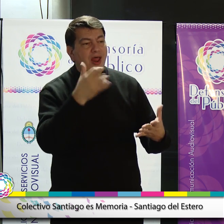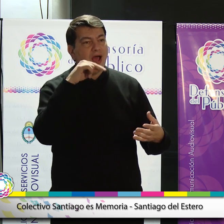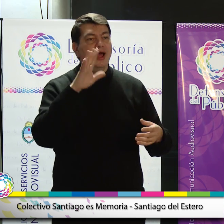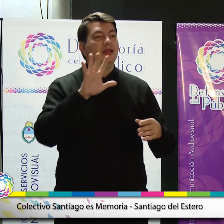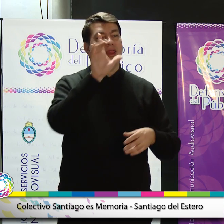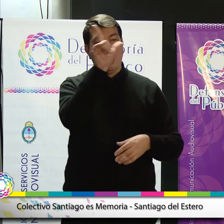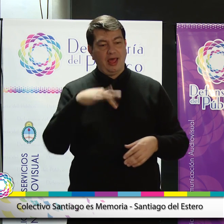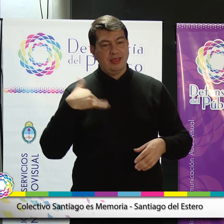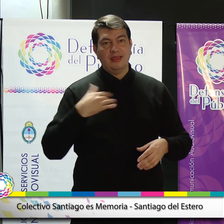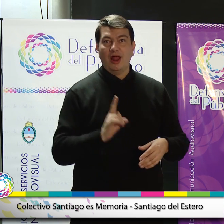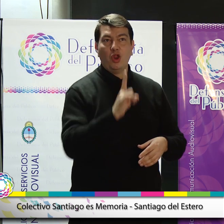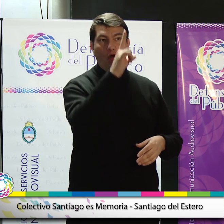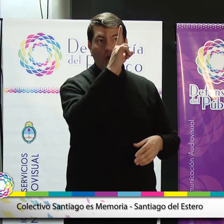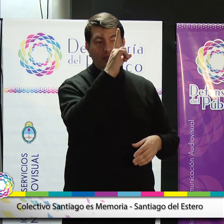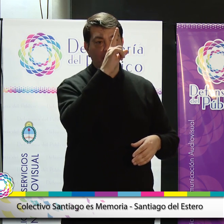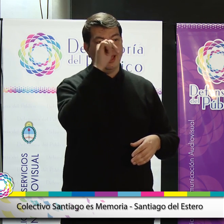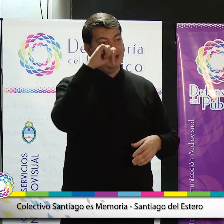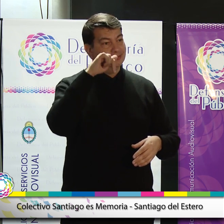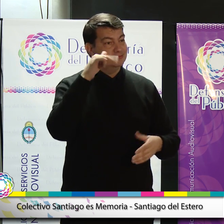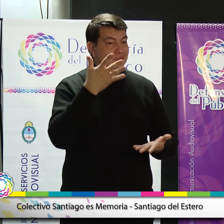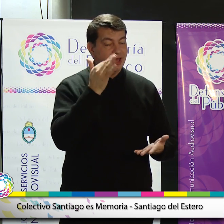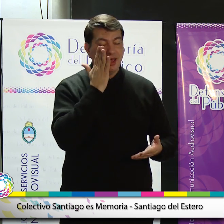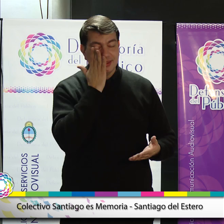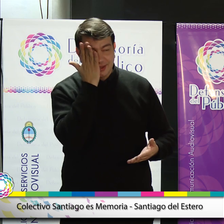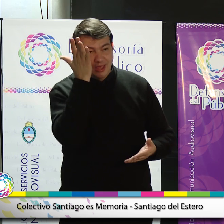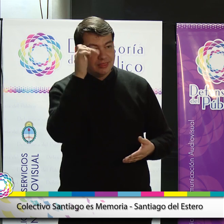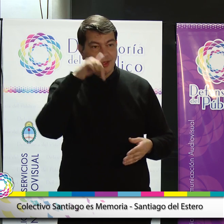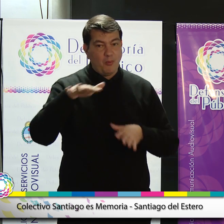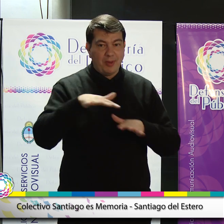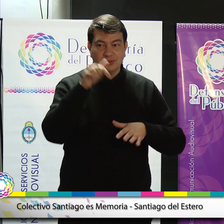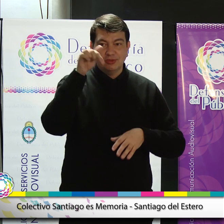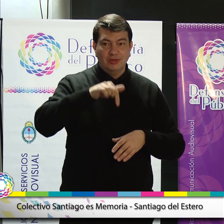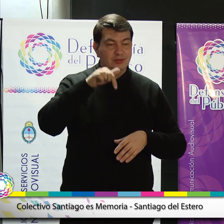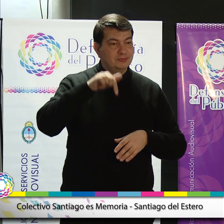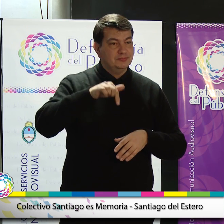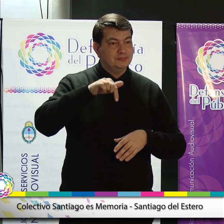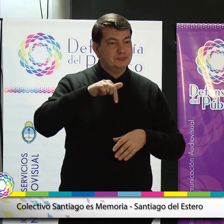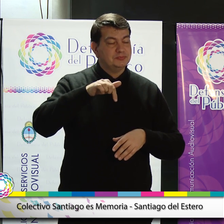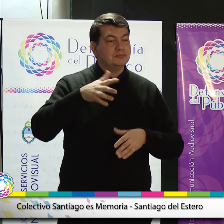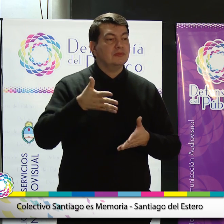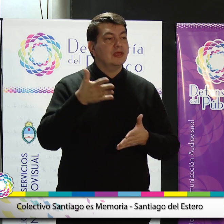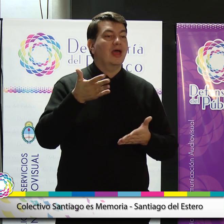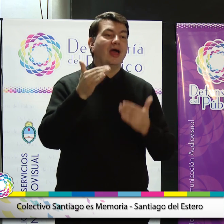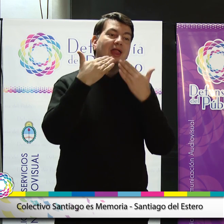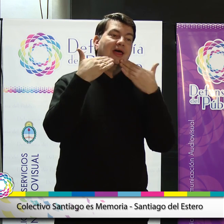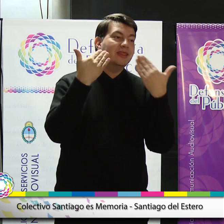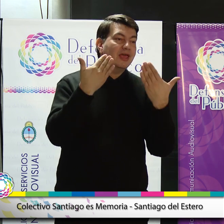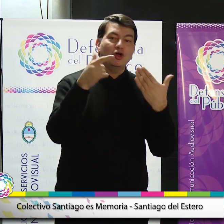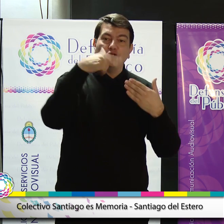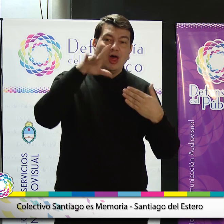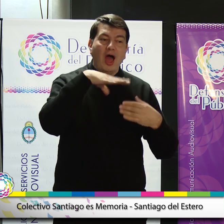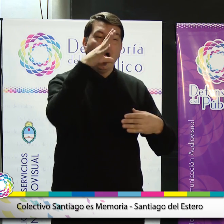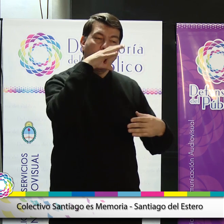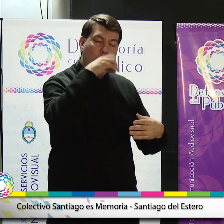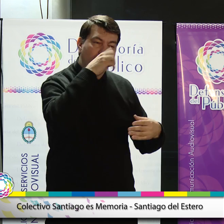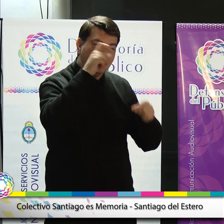somos de nuestra argentina esta es la siesta para nosotros así que agradezco resistir a la siesta